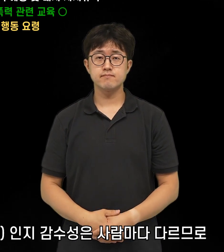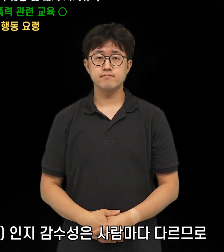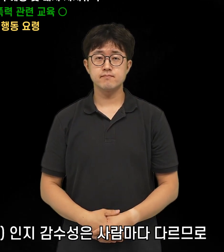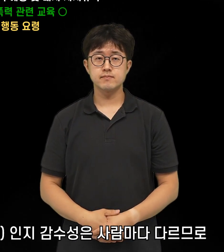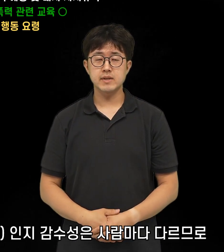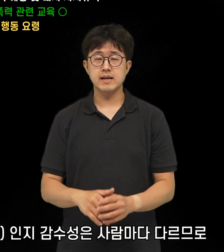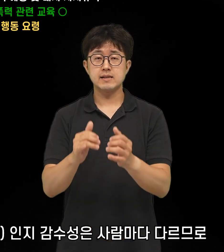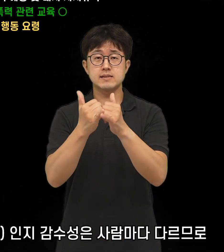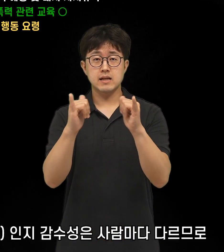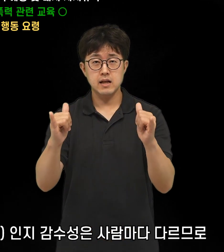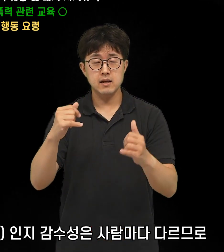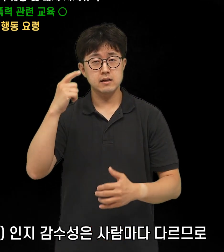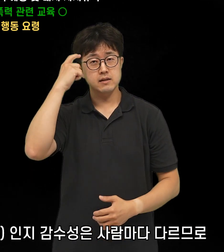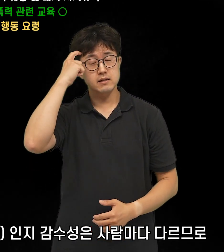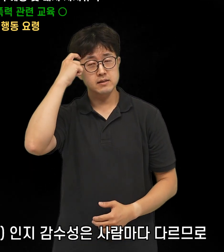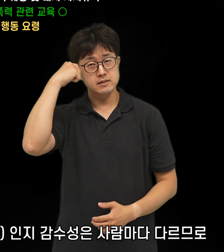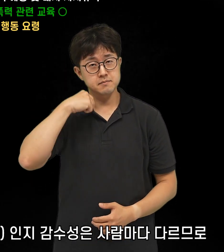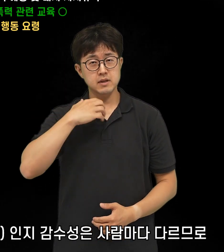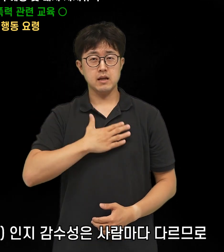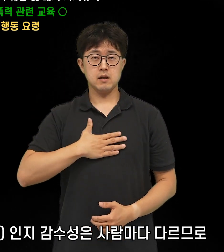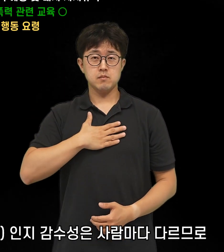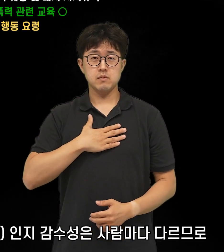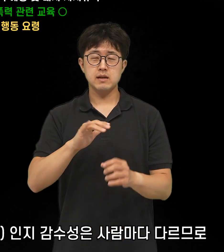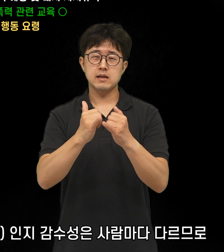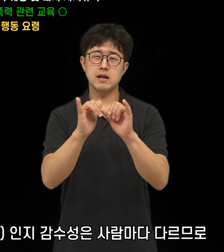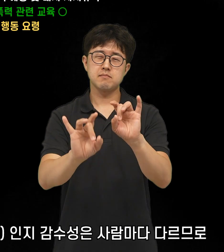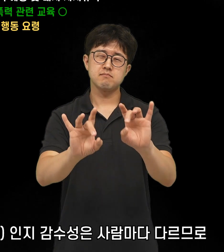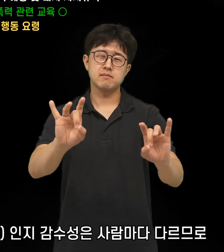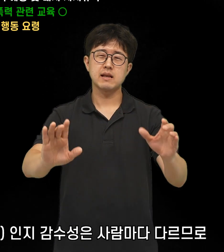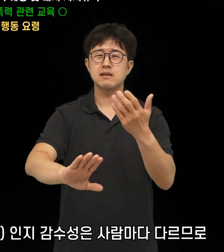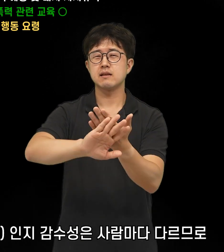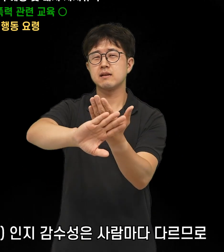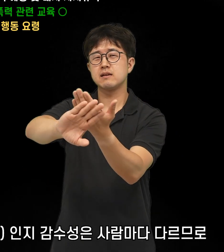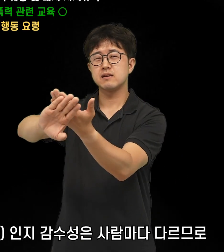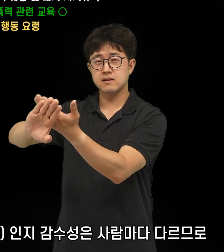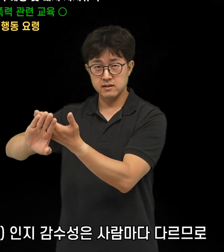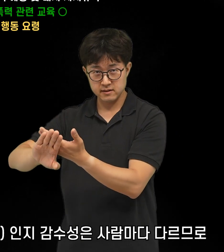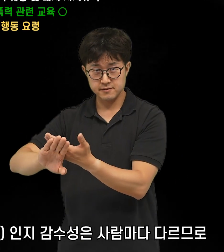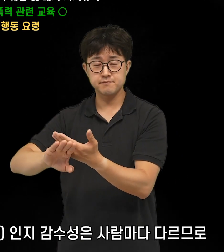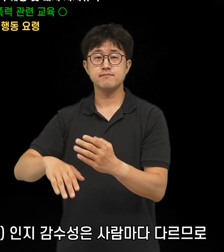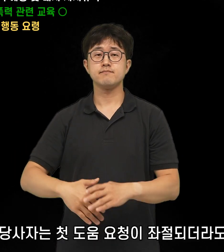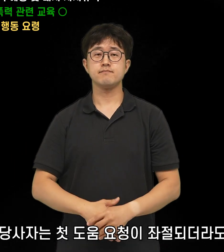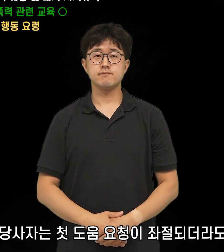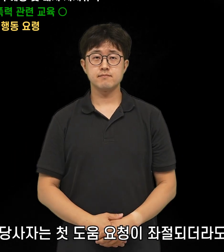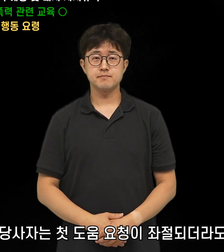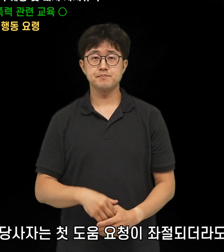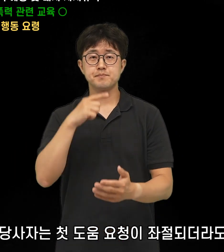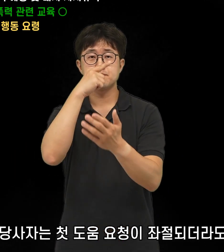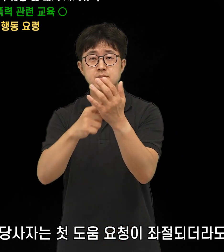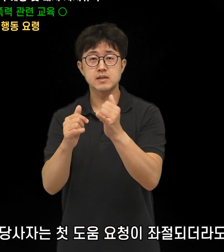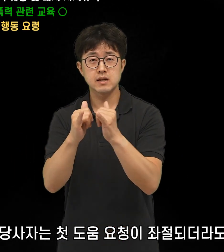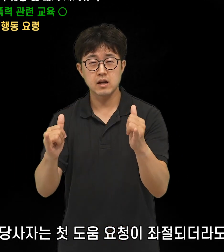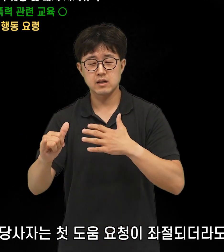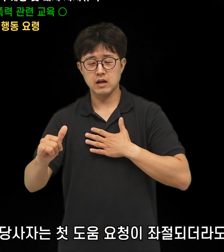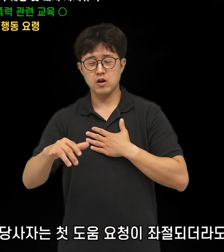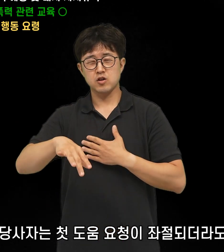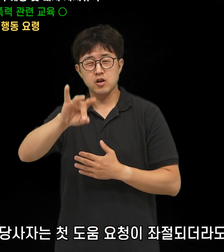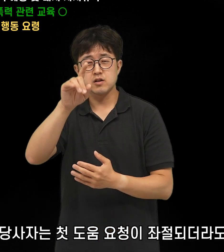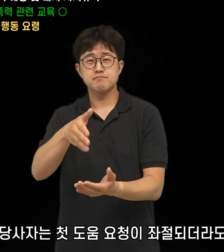6. 인지 감수성은 사람마다 다르므로 피해 당사자는 첫 도움